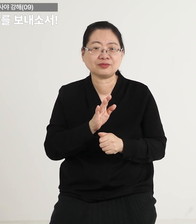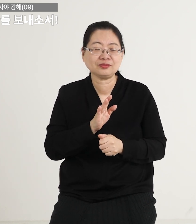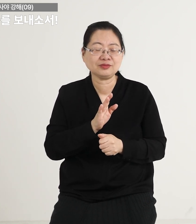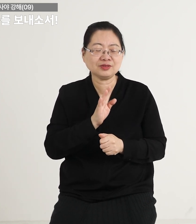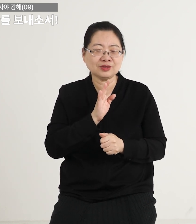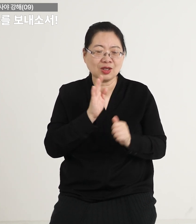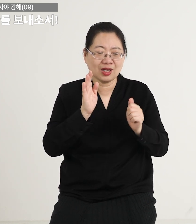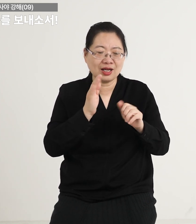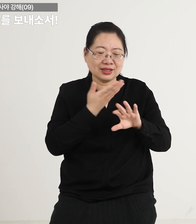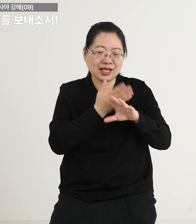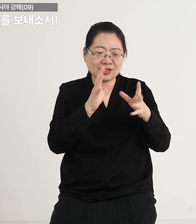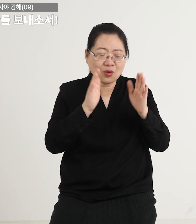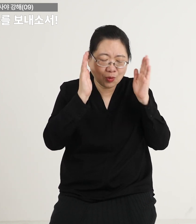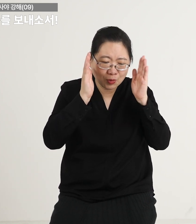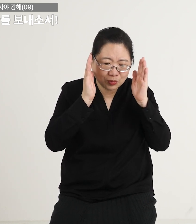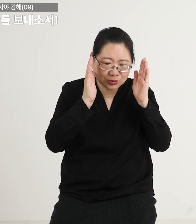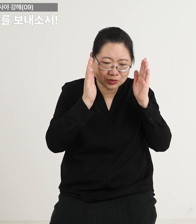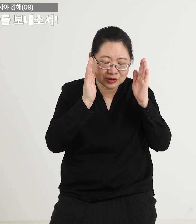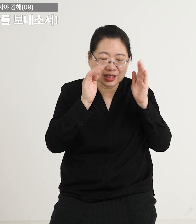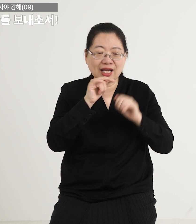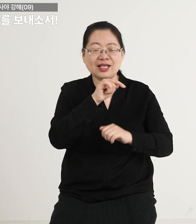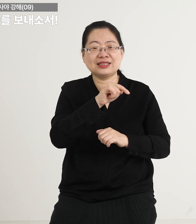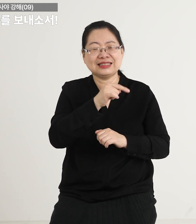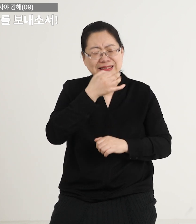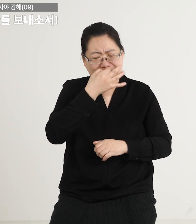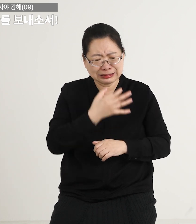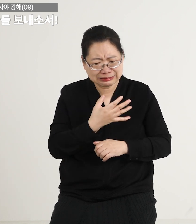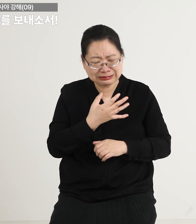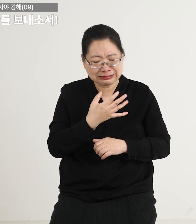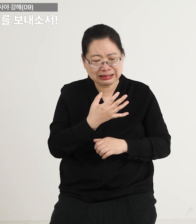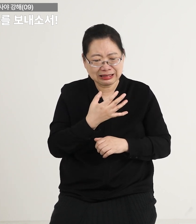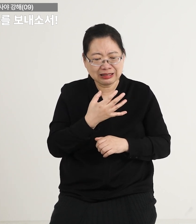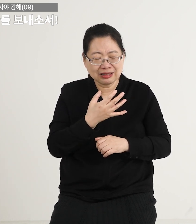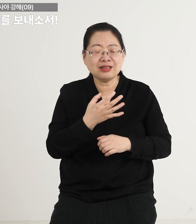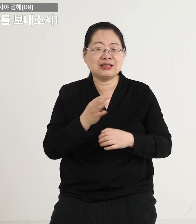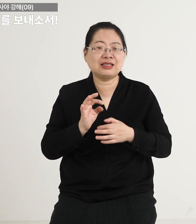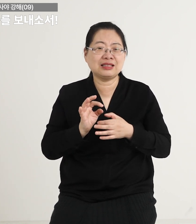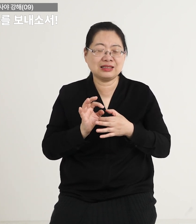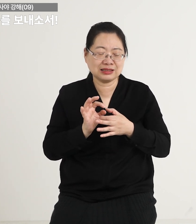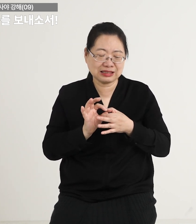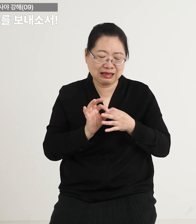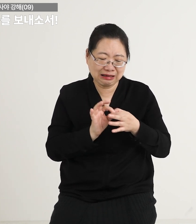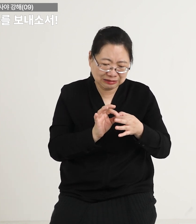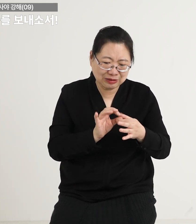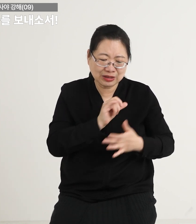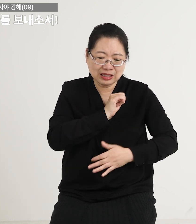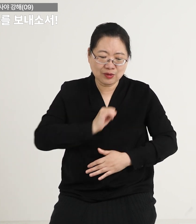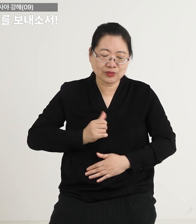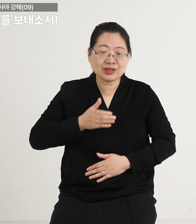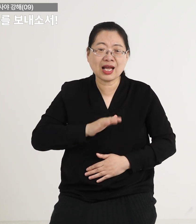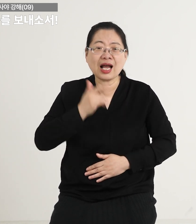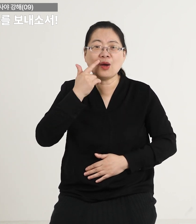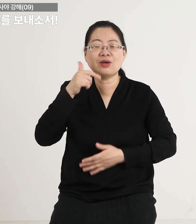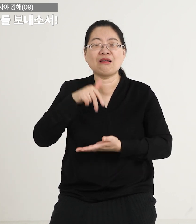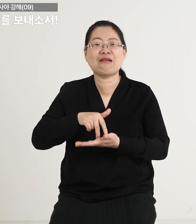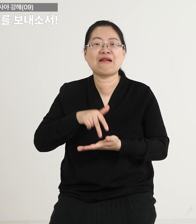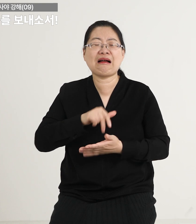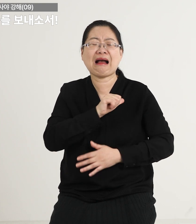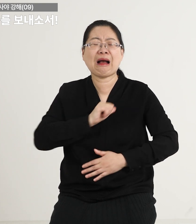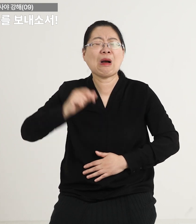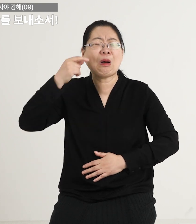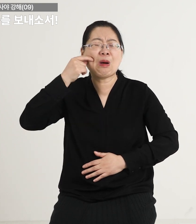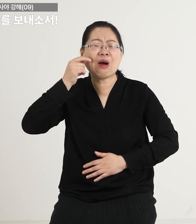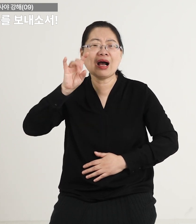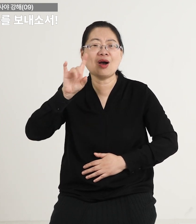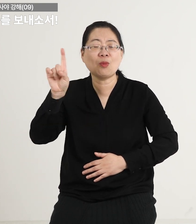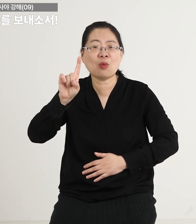삶을 이어나가는 거는 견디겠는데, 아버지로서 정말 견딜 수 없는 게